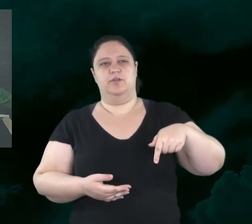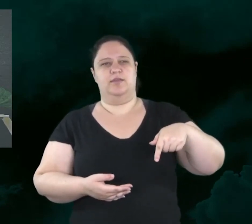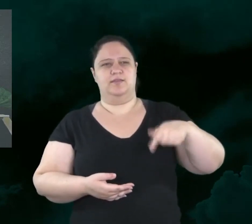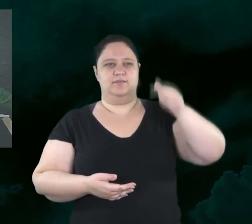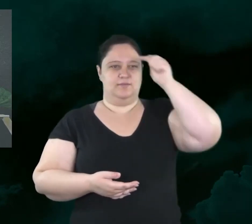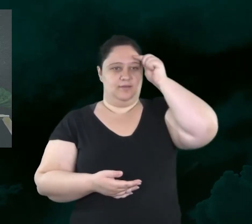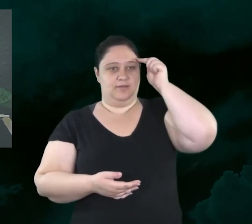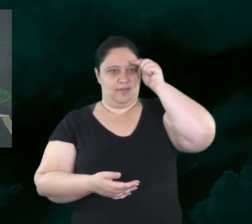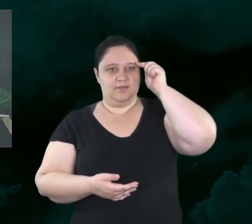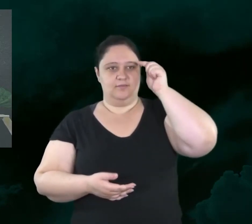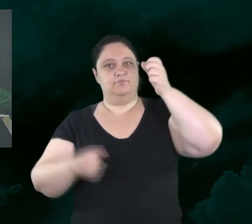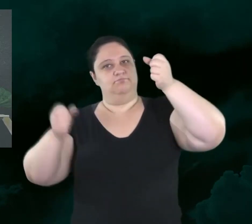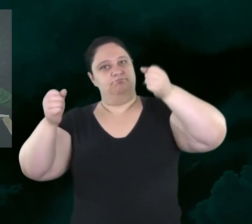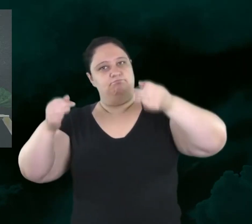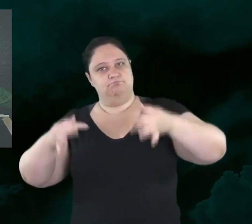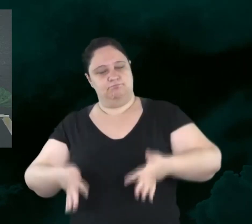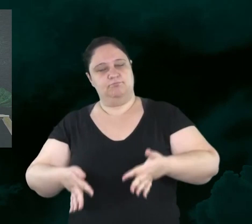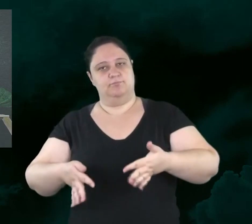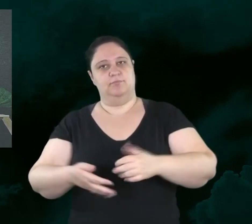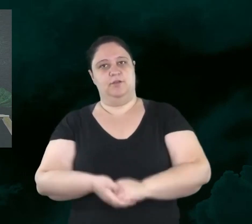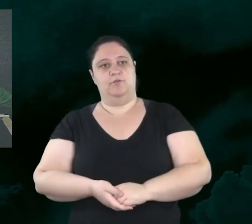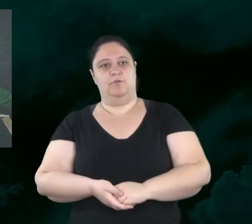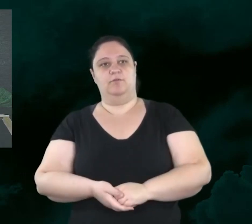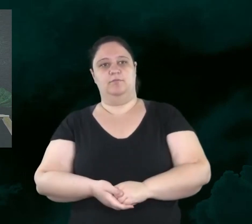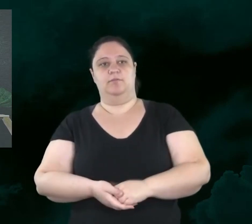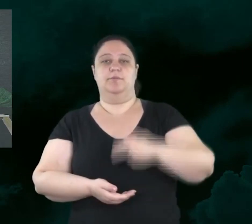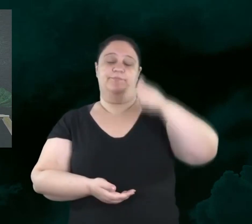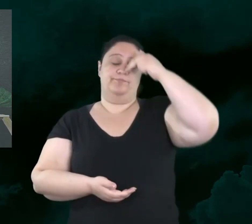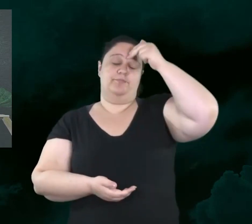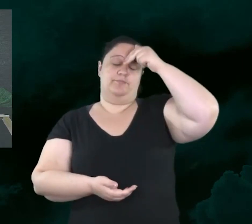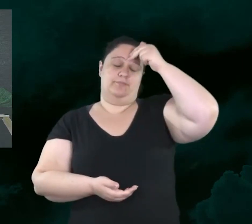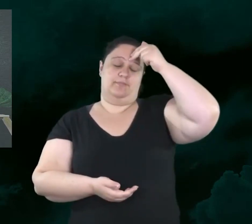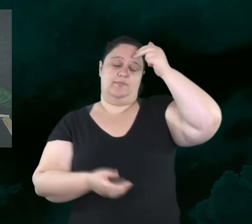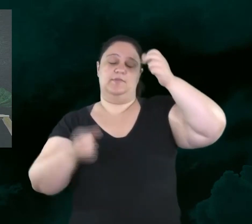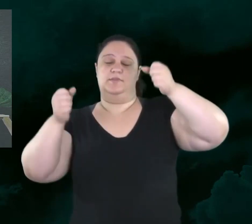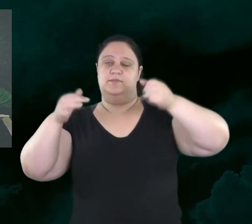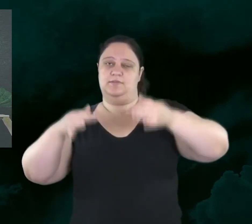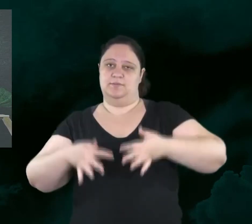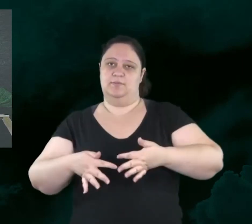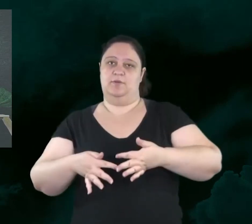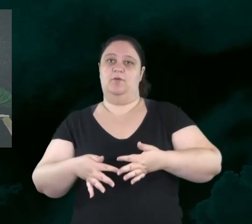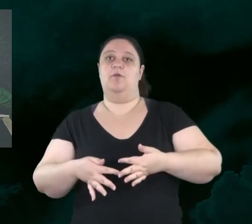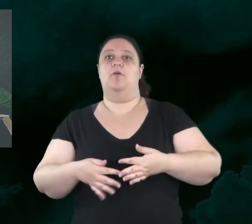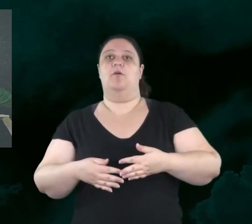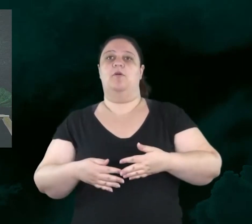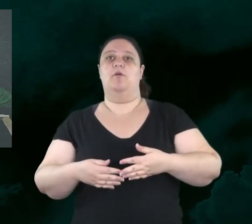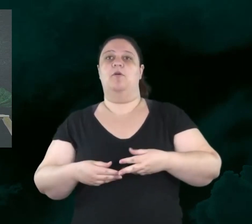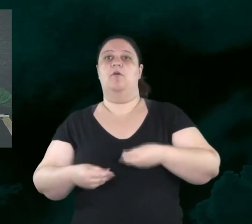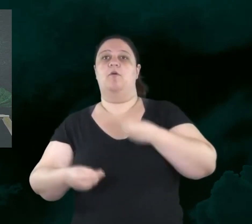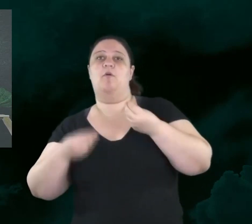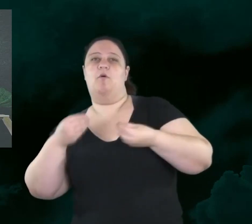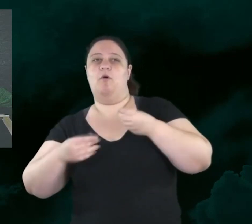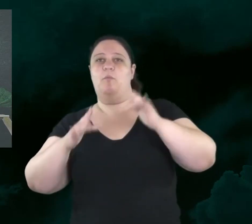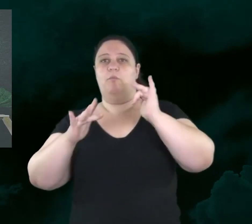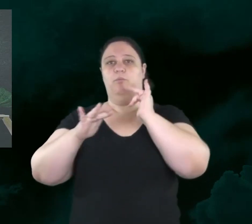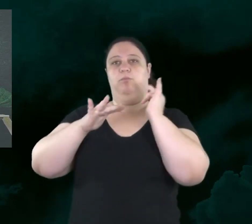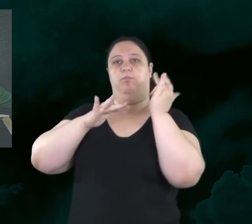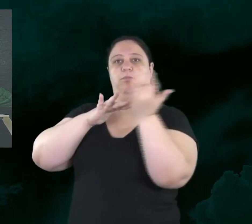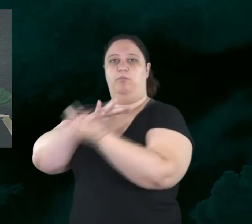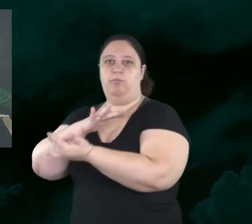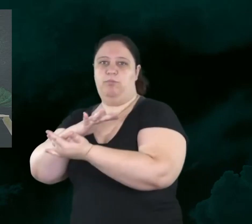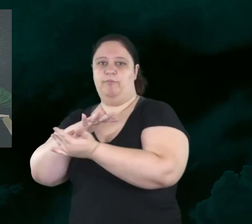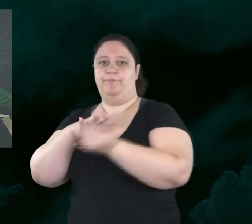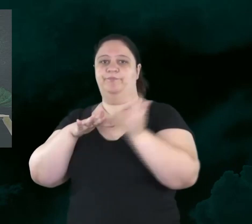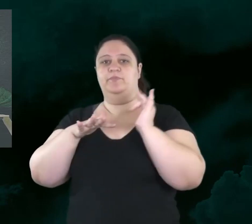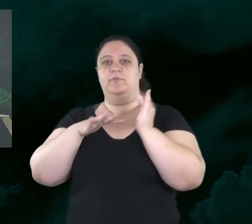e ele falou bastante sobre os efeitos das mídias sociais, e eu